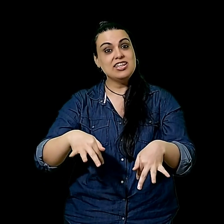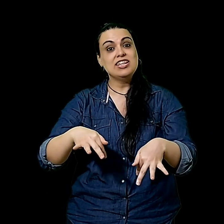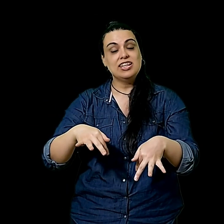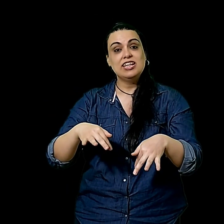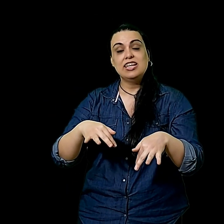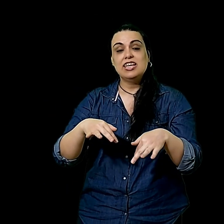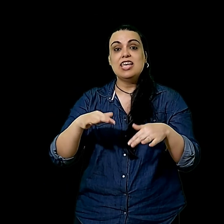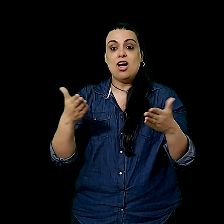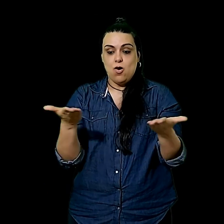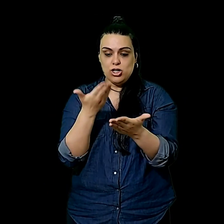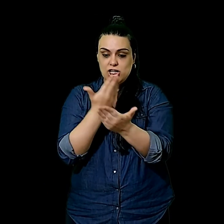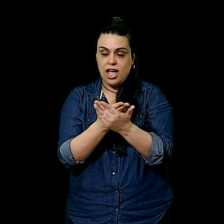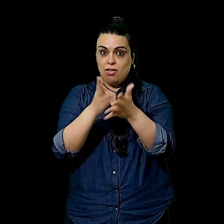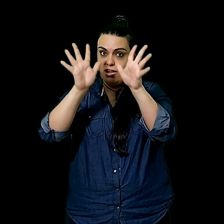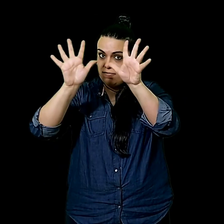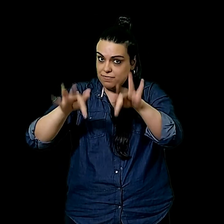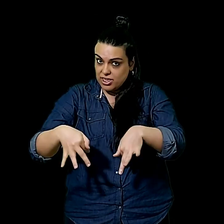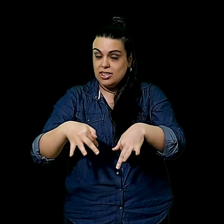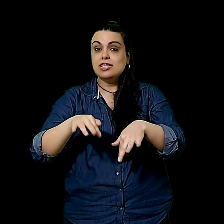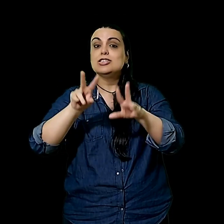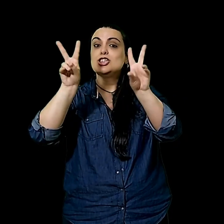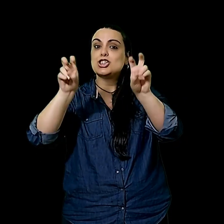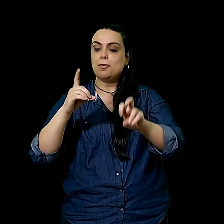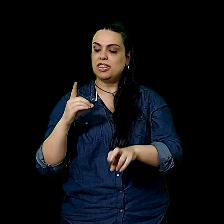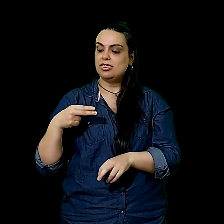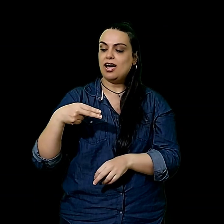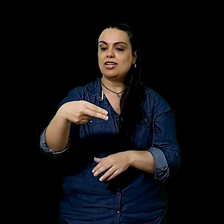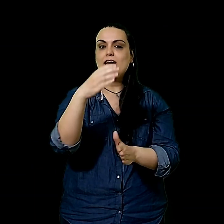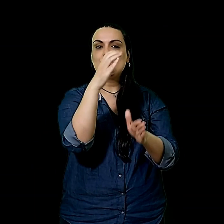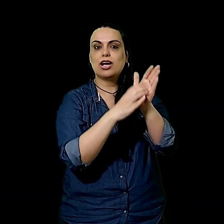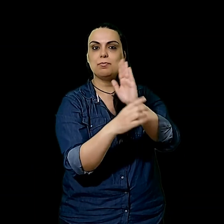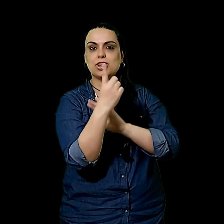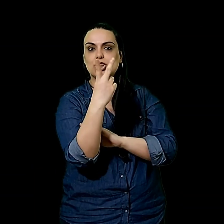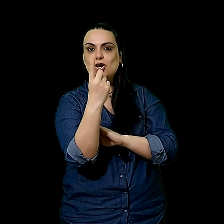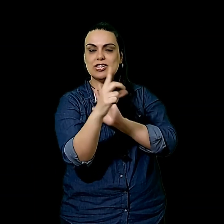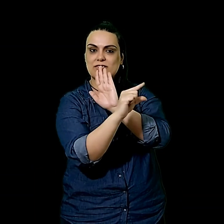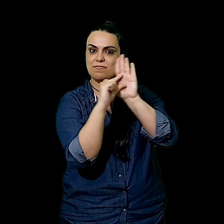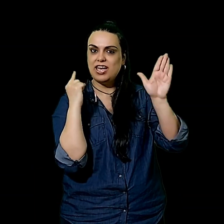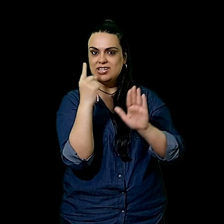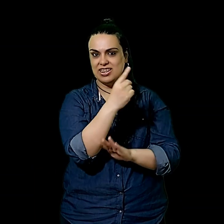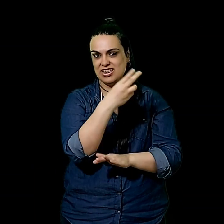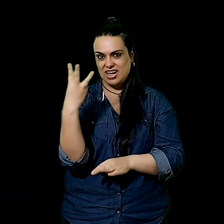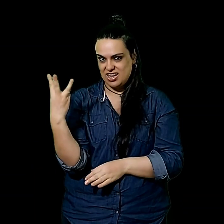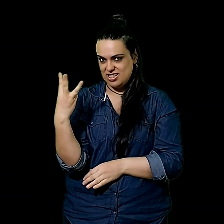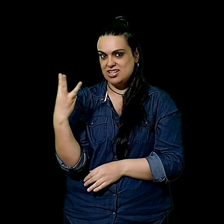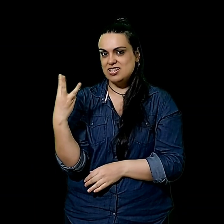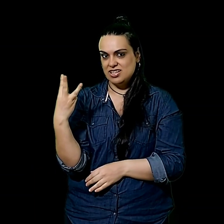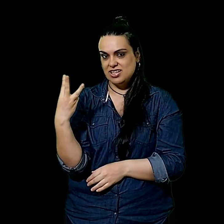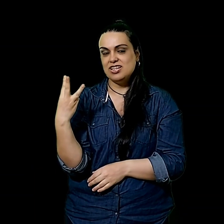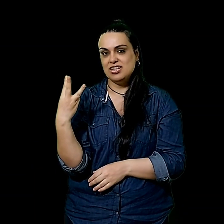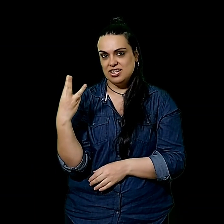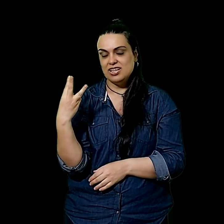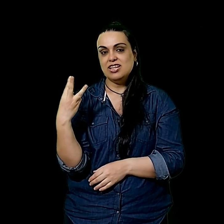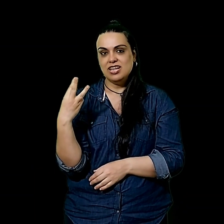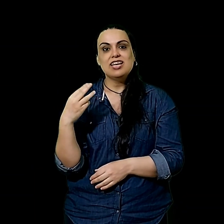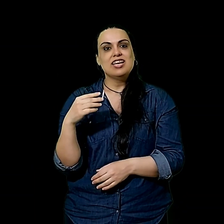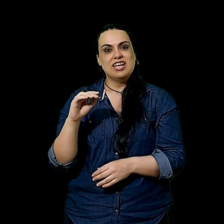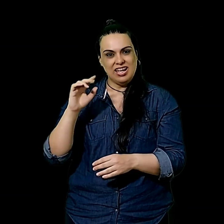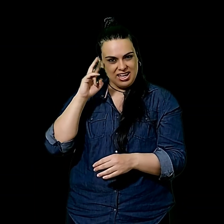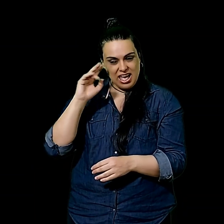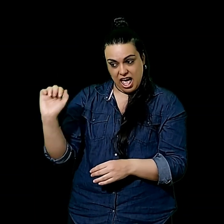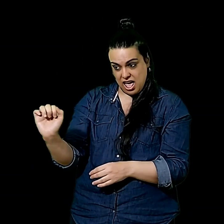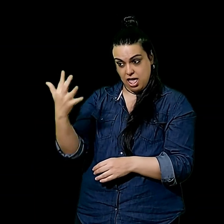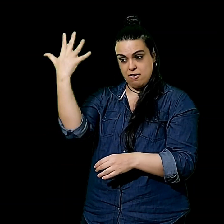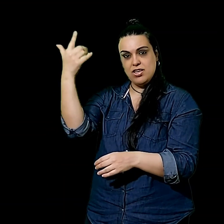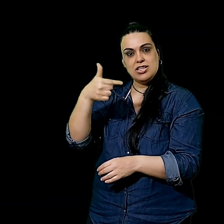fechou o conteúdo dessa aula ministrando sobre Daniel, capítulo 12, verso de número 13. Sim, que eu amo. É quando ele, depois da revelação